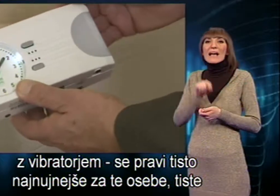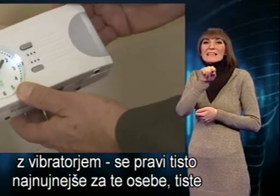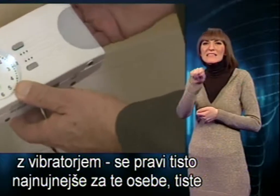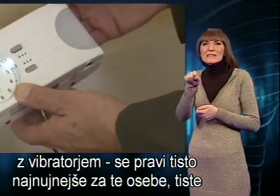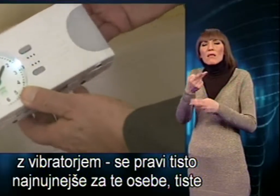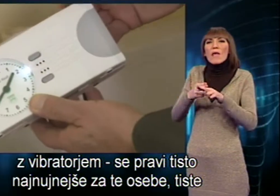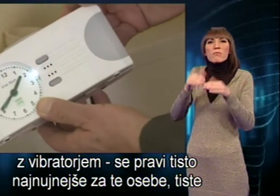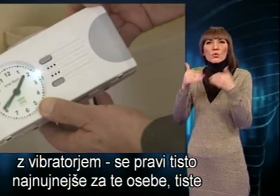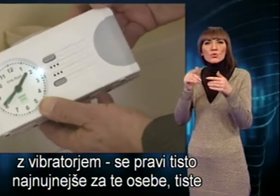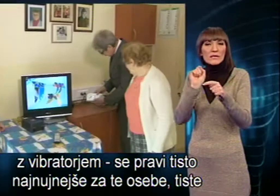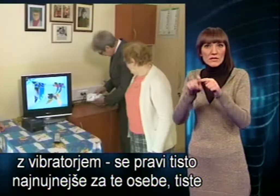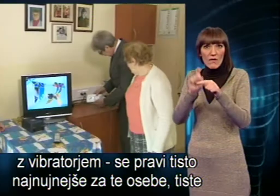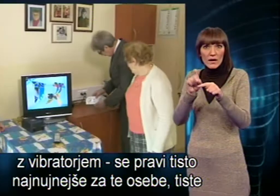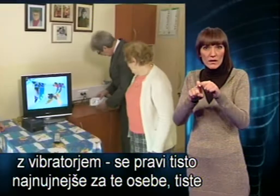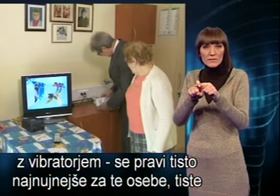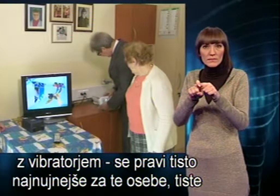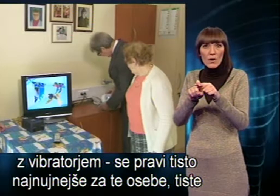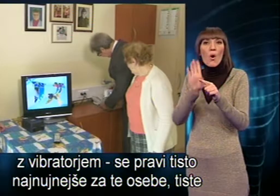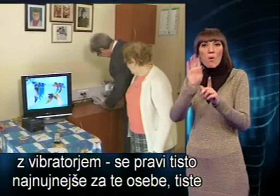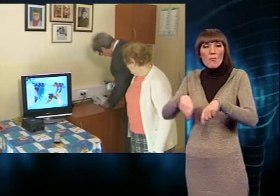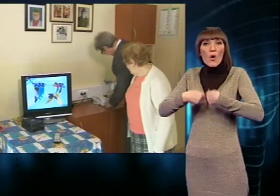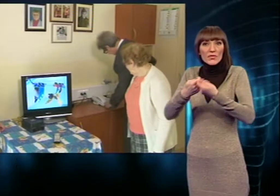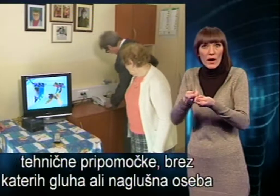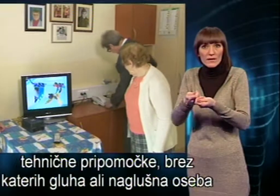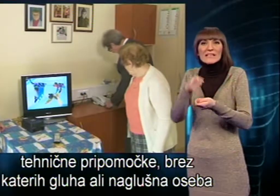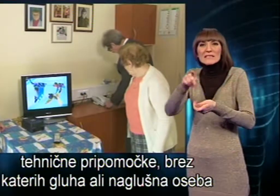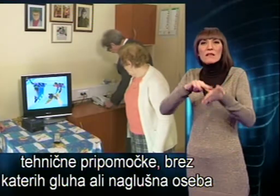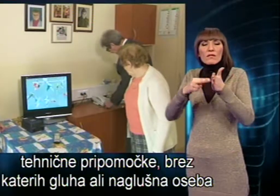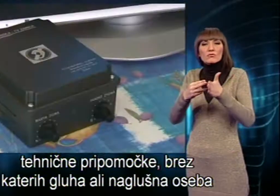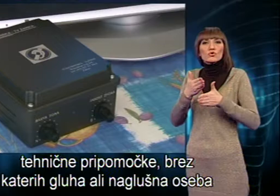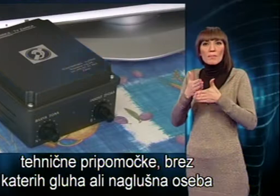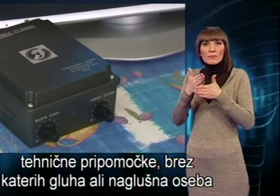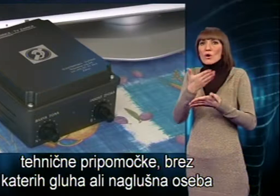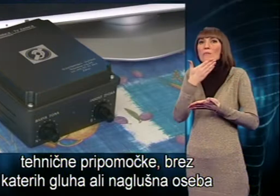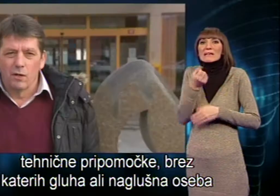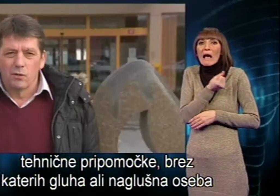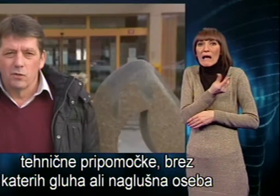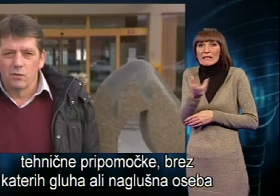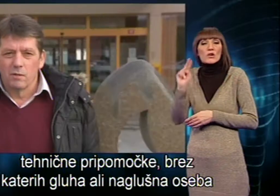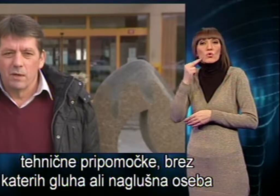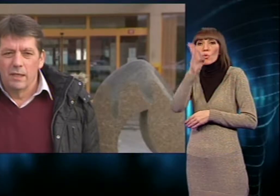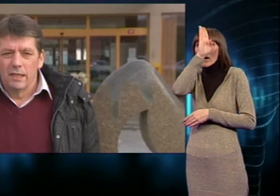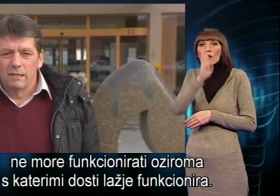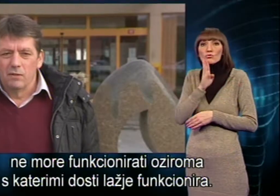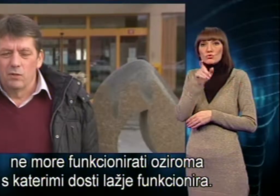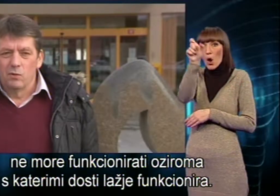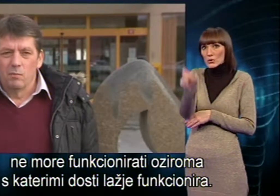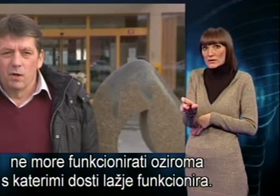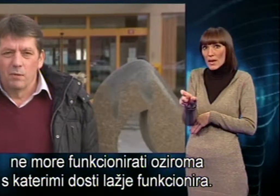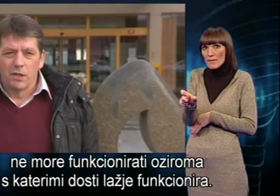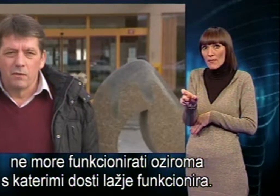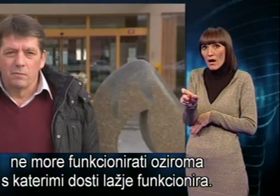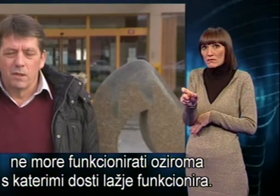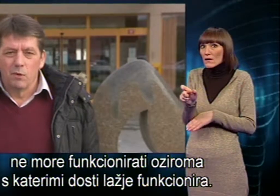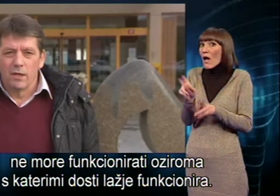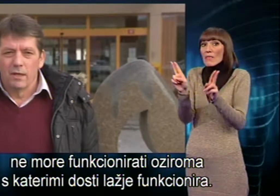tiste najnujnejše zadeve, tiste tehnične pripomočke, brez katerih gluha naglušna oseba v domu